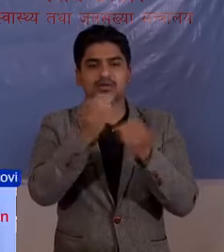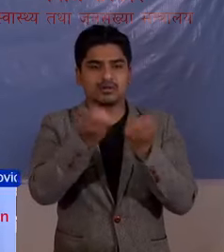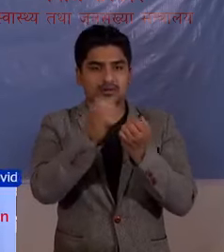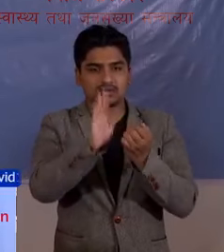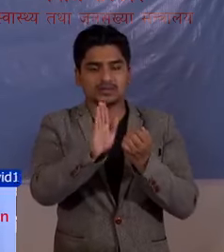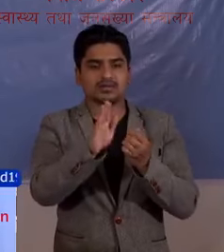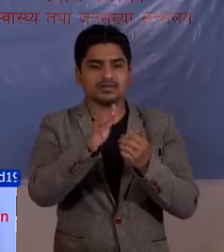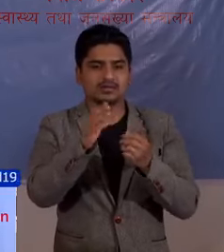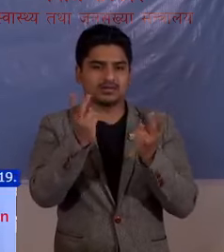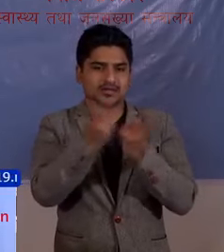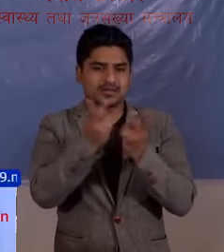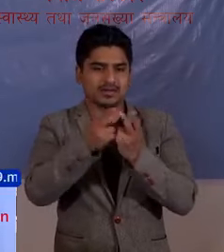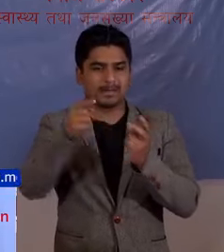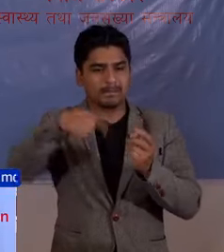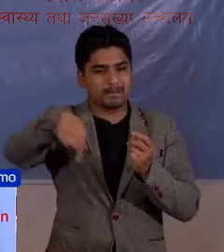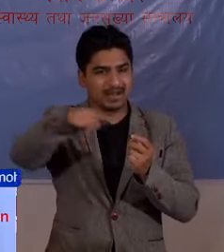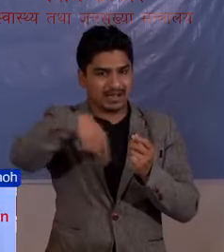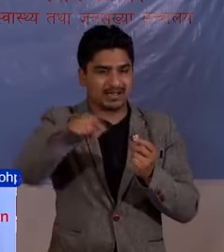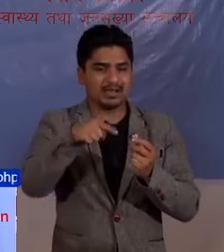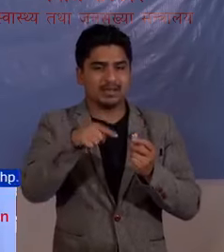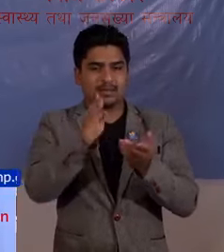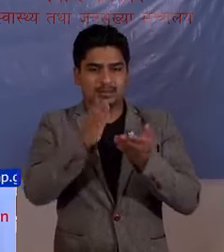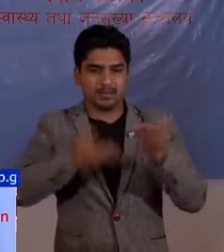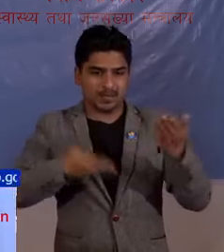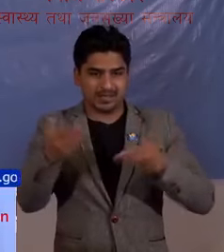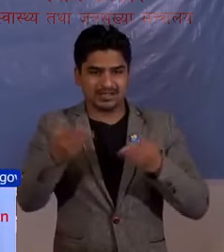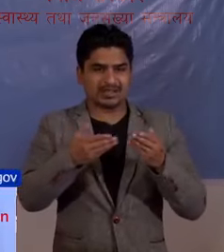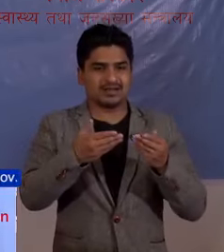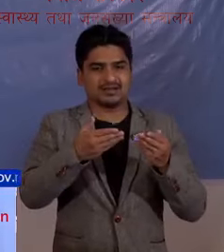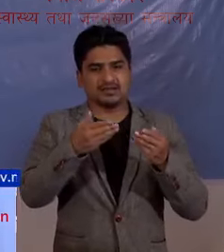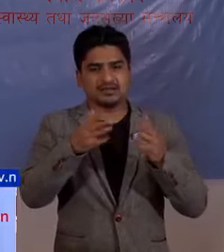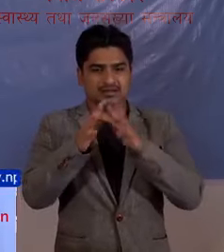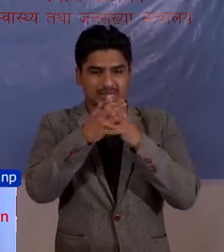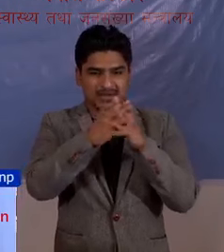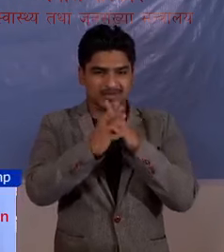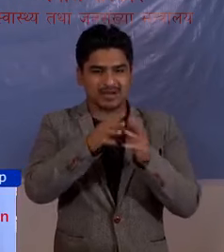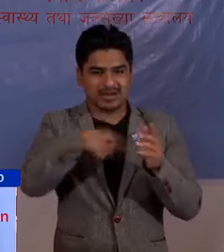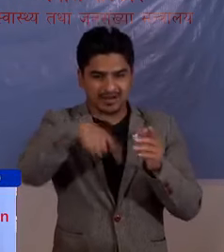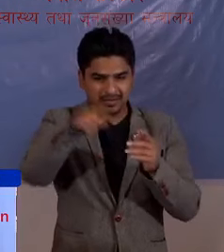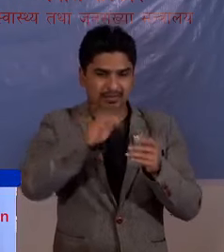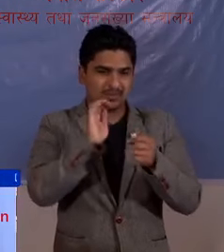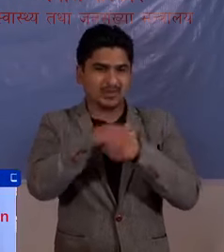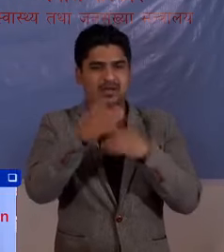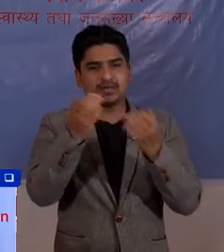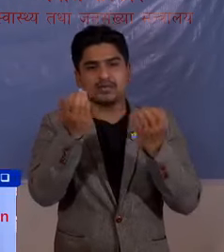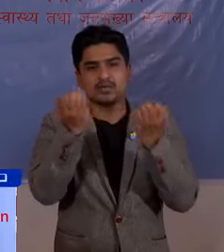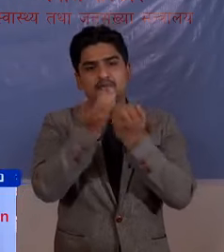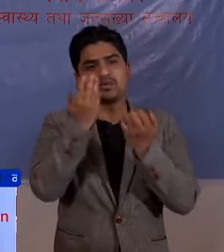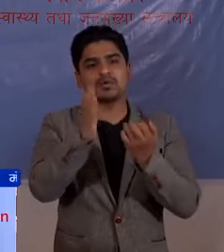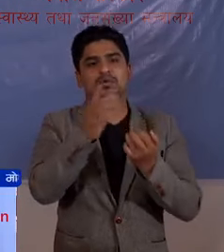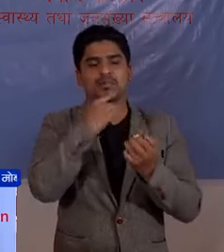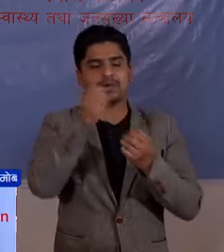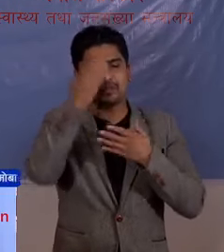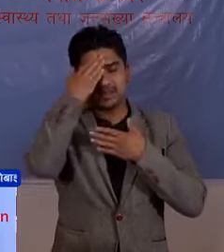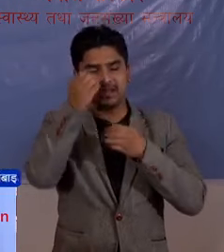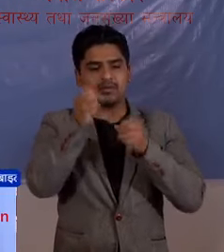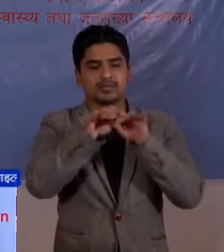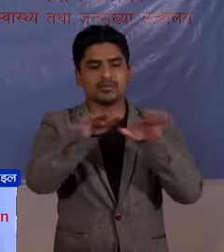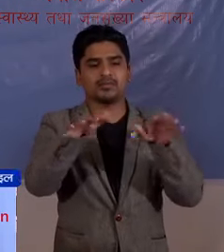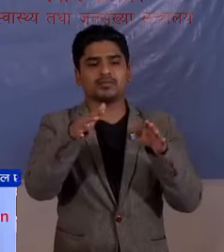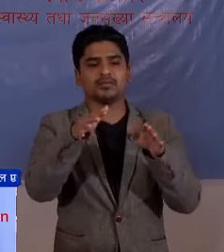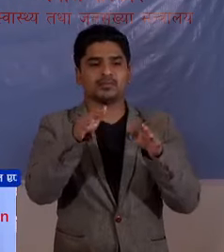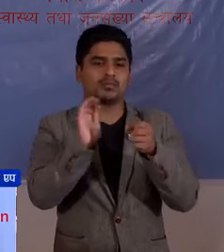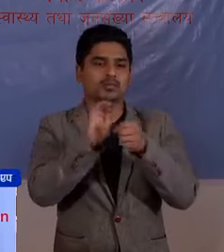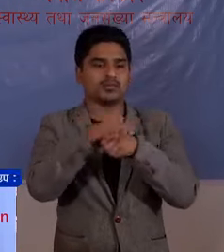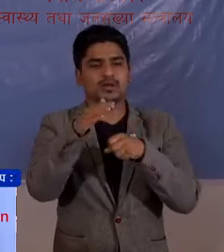जस्तै मेलापात, बजार, अनावश्यक जमघट, आवत जावत बढी रूपमा भयो भने संक्रमण फैलन